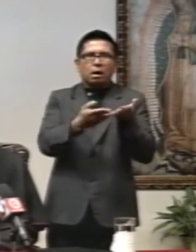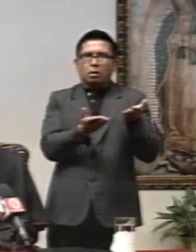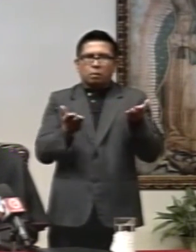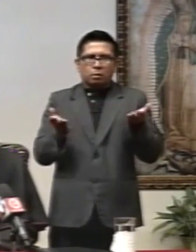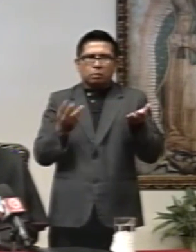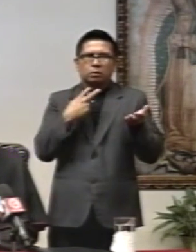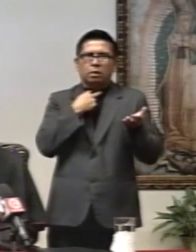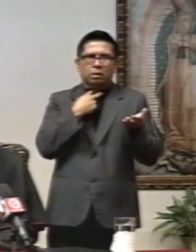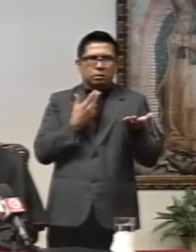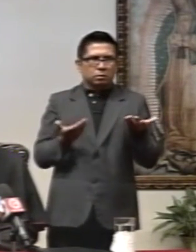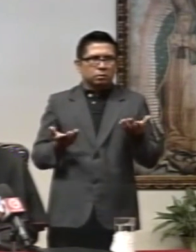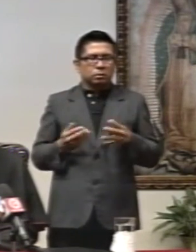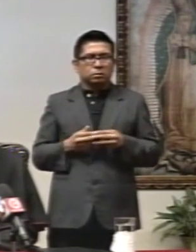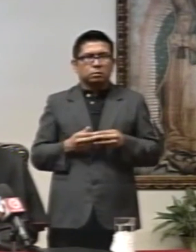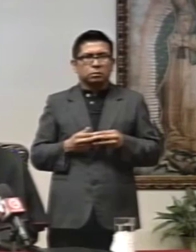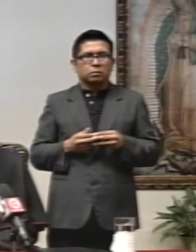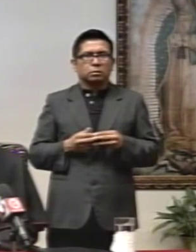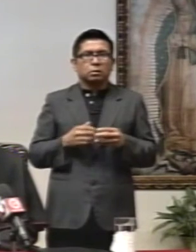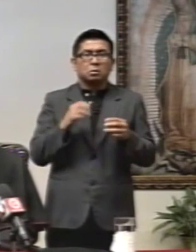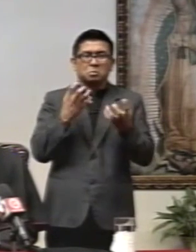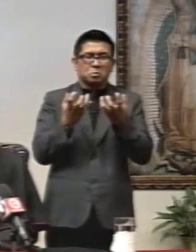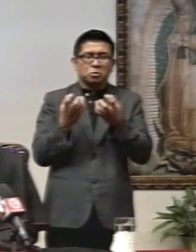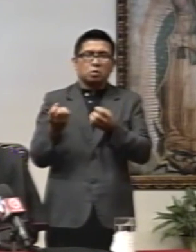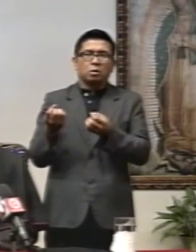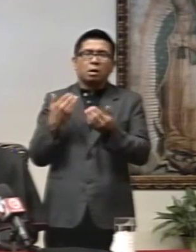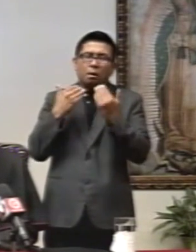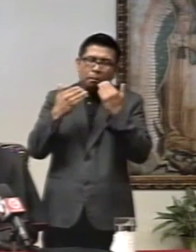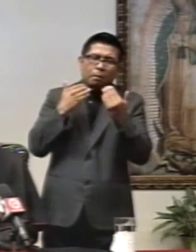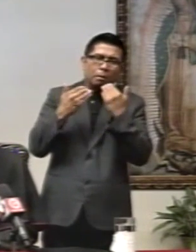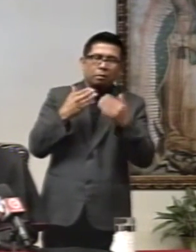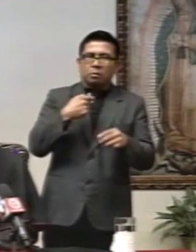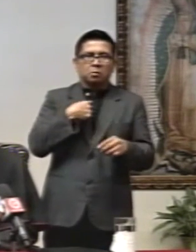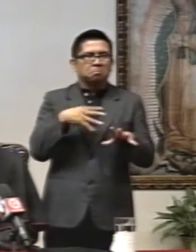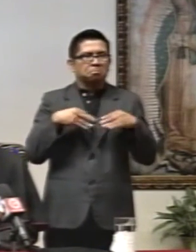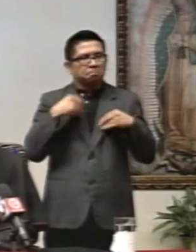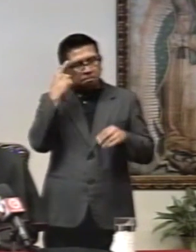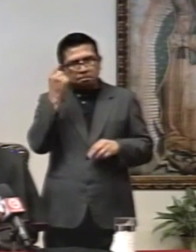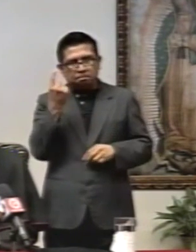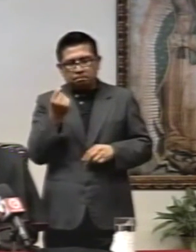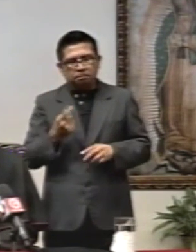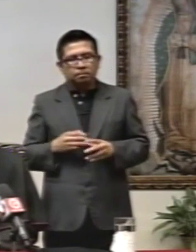patrimonio. Algunos me han dado explicaciones, pero yo no las entiendo,